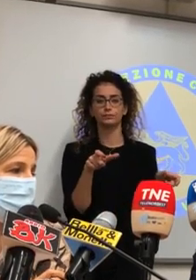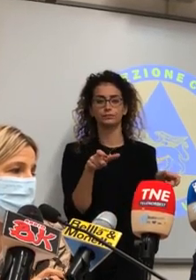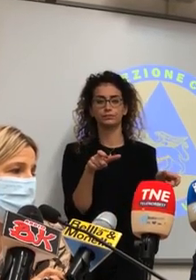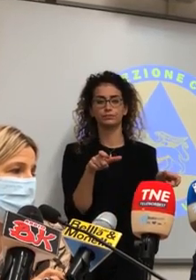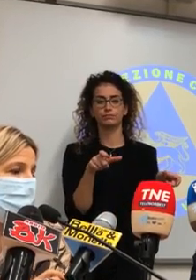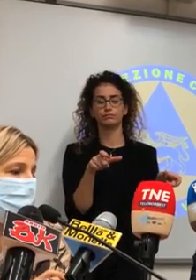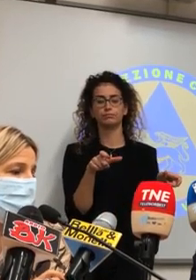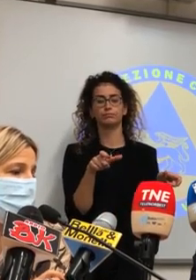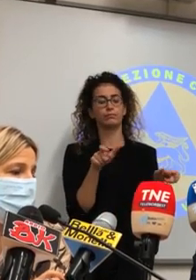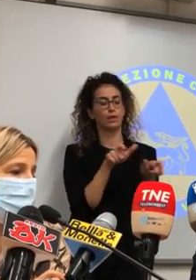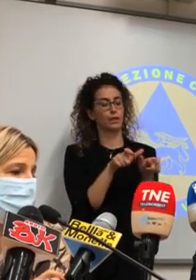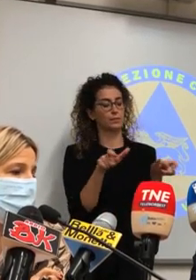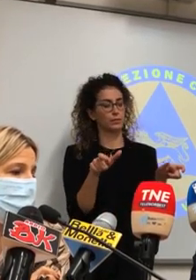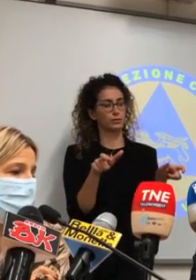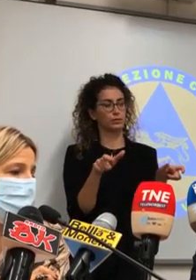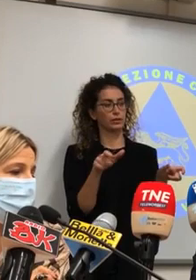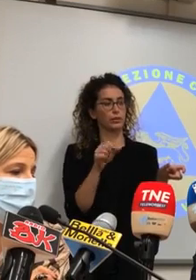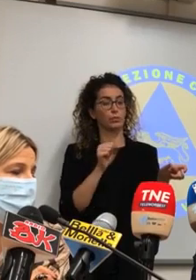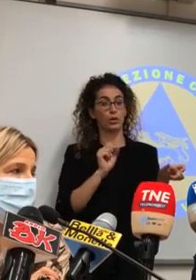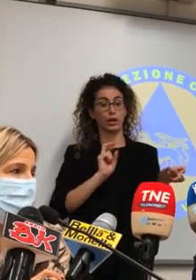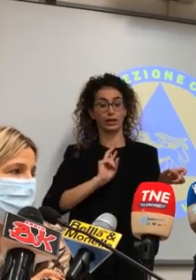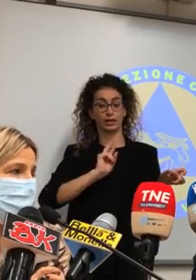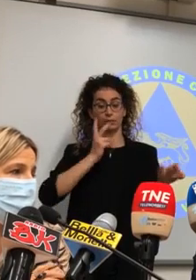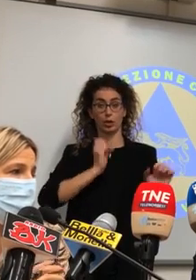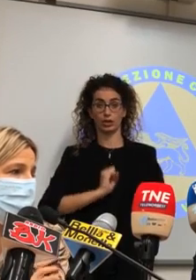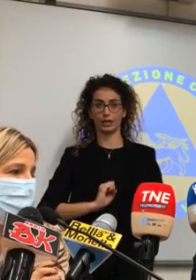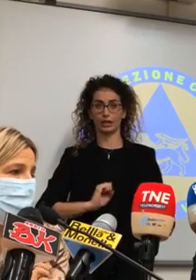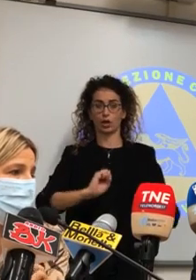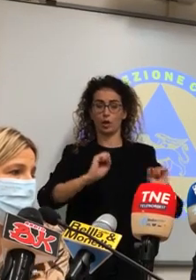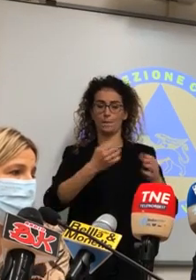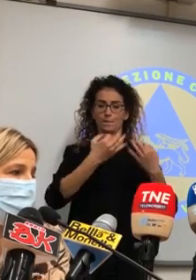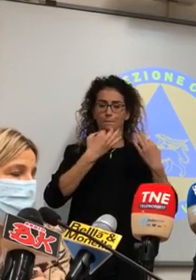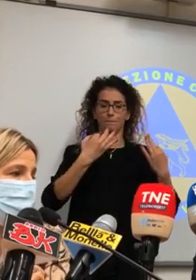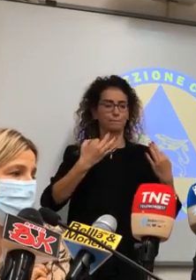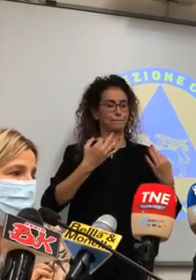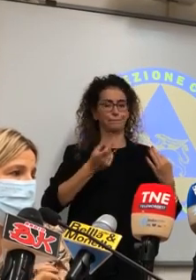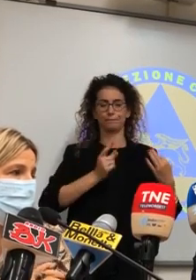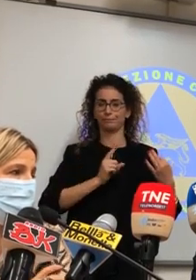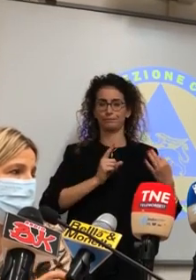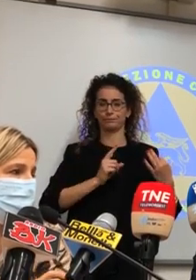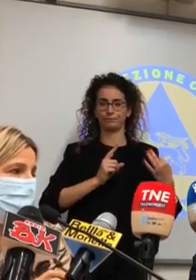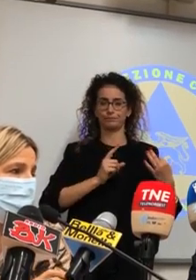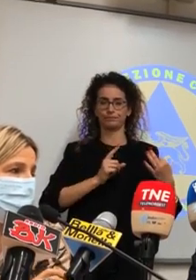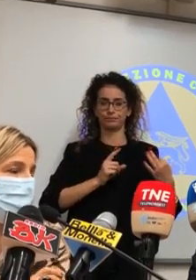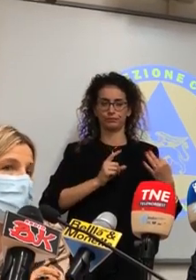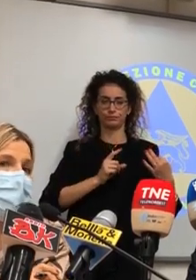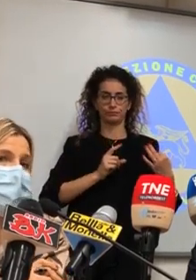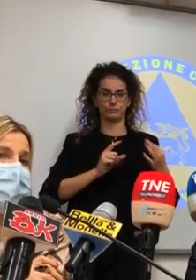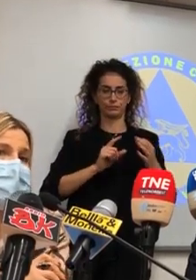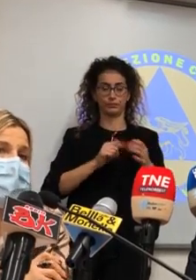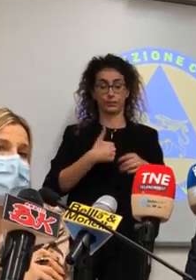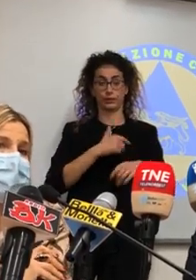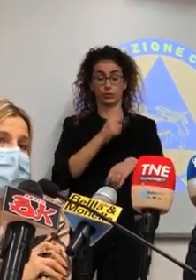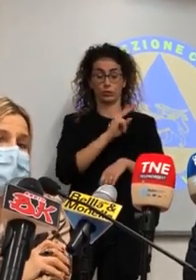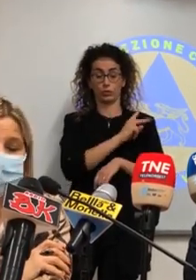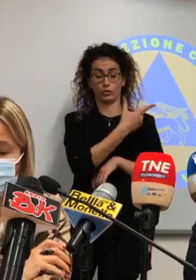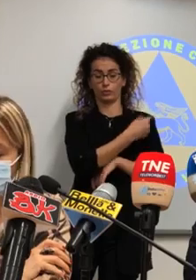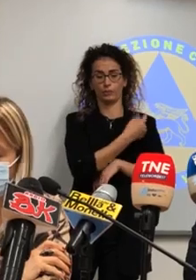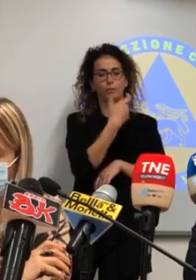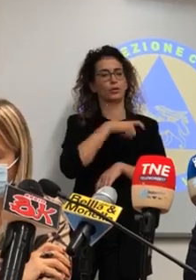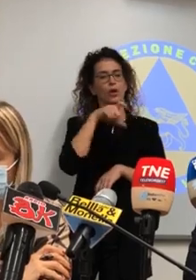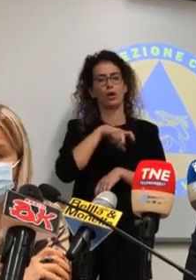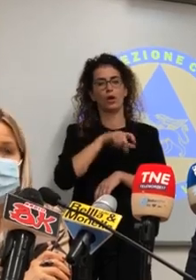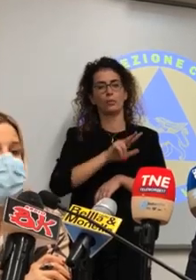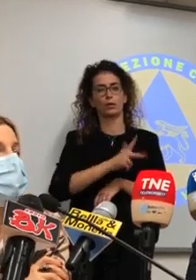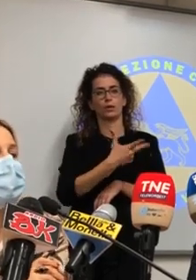si pensa possono non avere una risposta ottimale mantenuta nel tempo solo con due dosi. Quindi è necessario